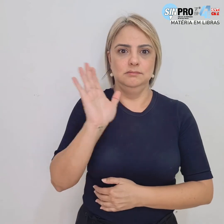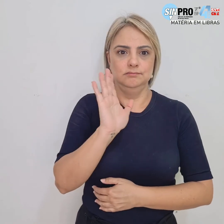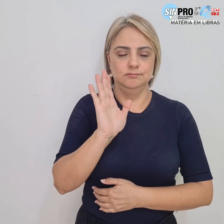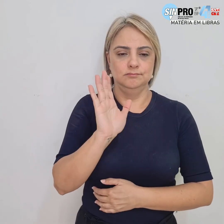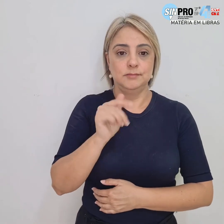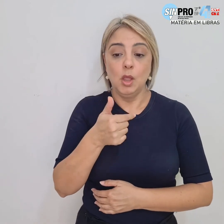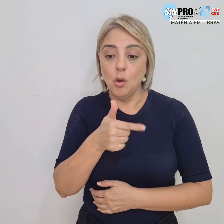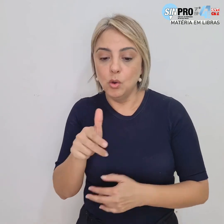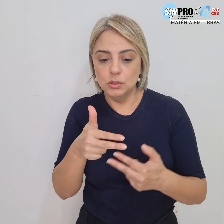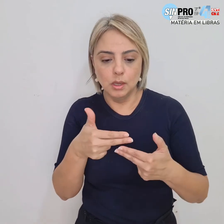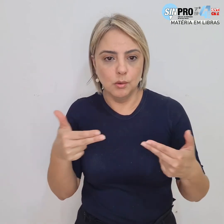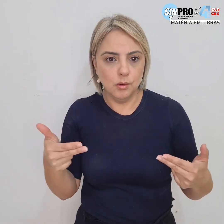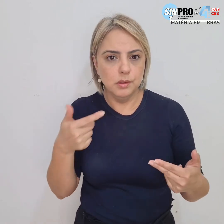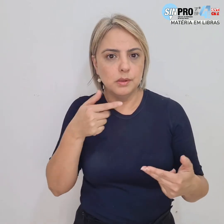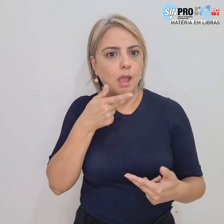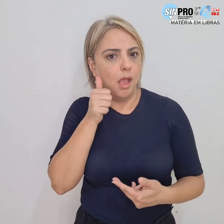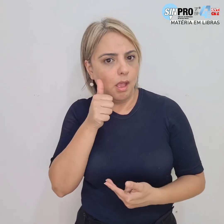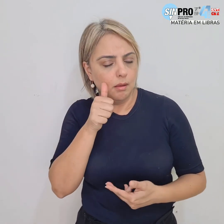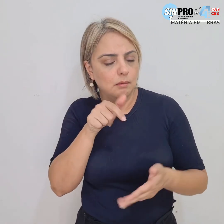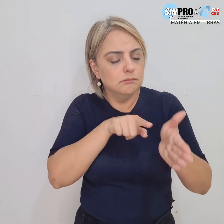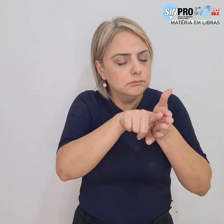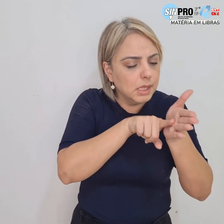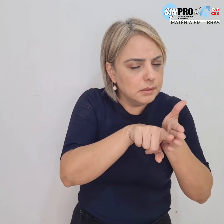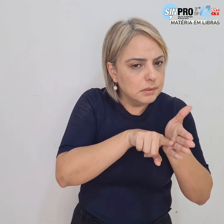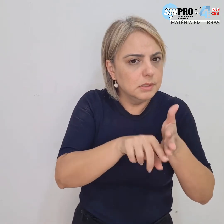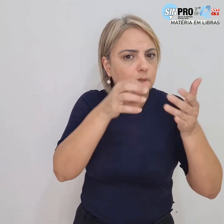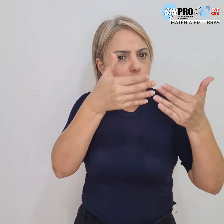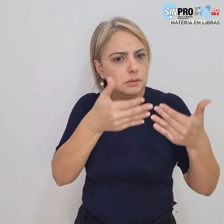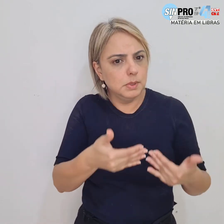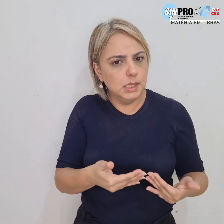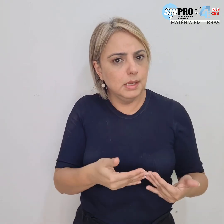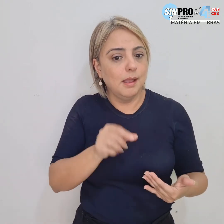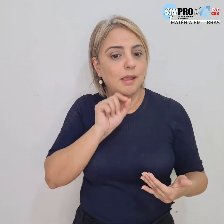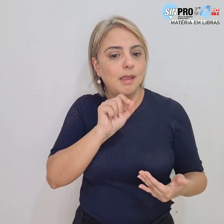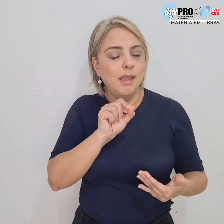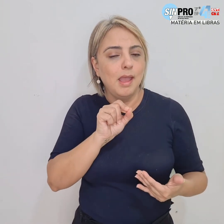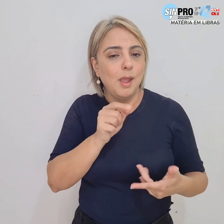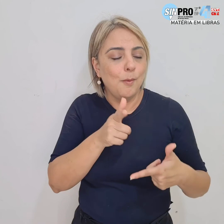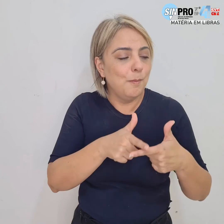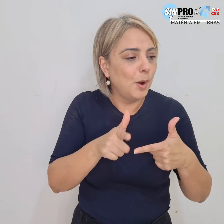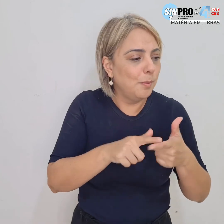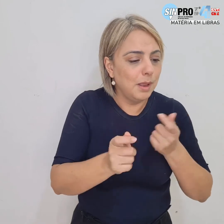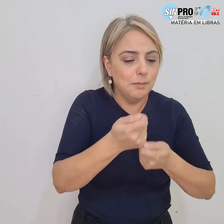Outro fator, diz a pesquisadora, é a crise econômica brasileira,